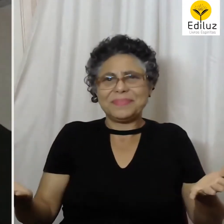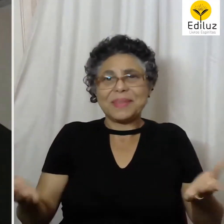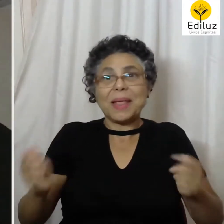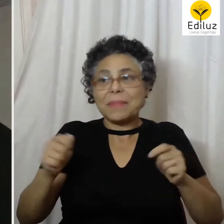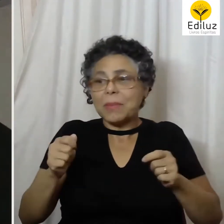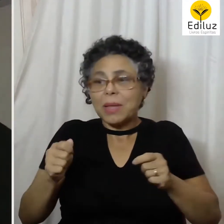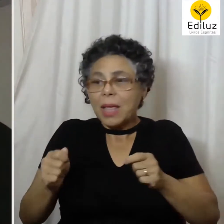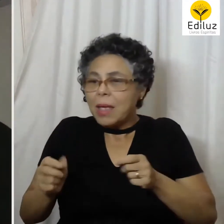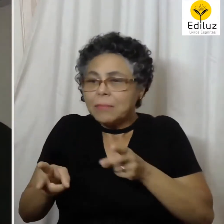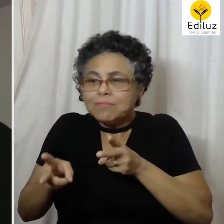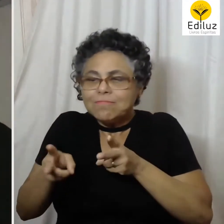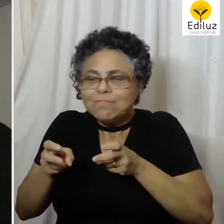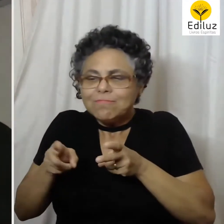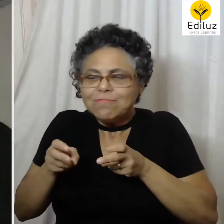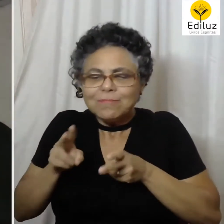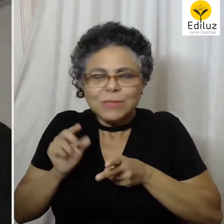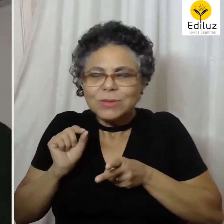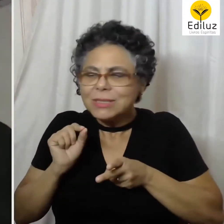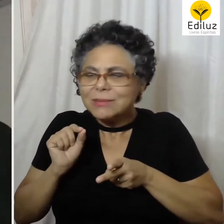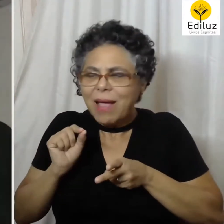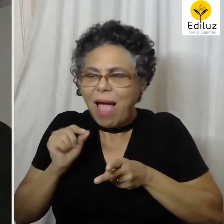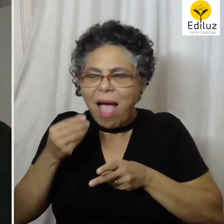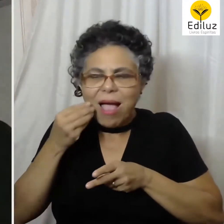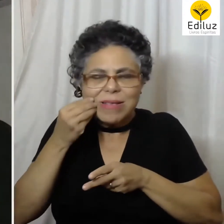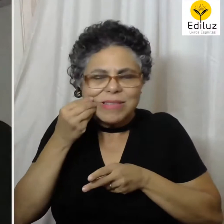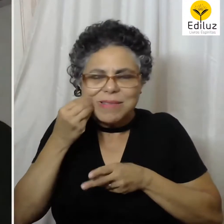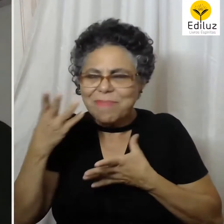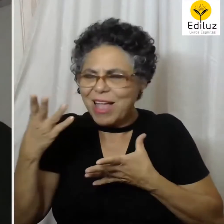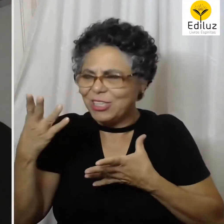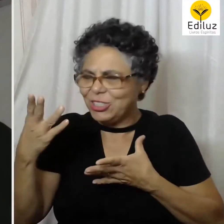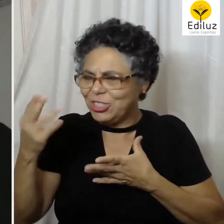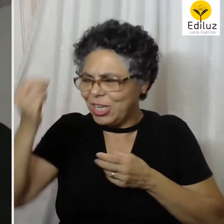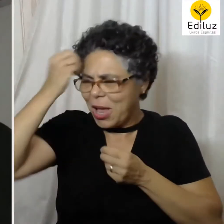de simpatia, uma intuição